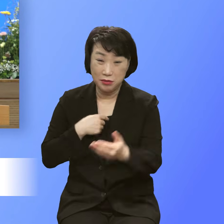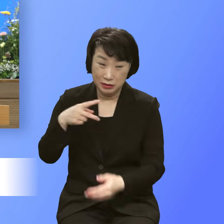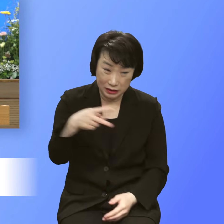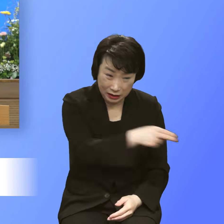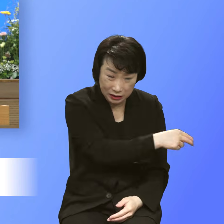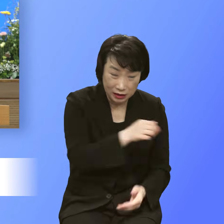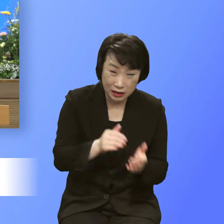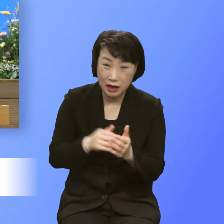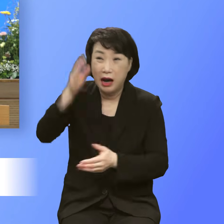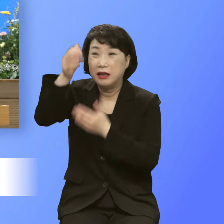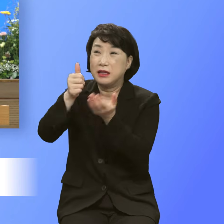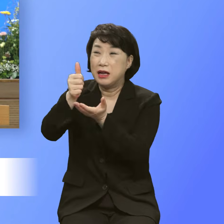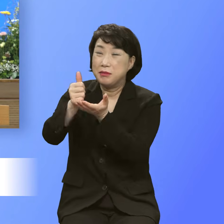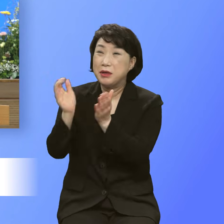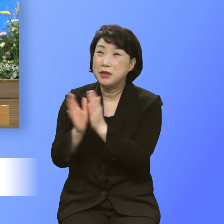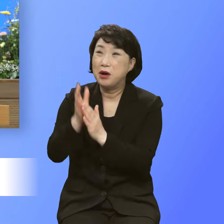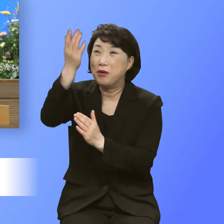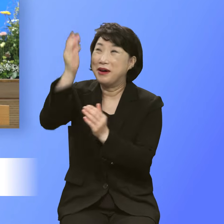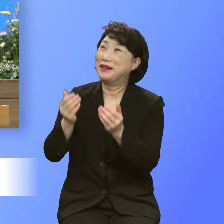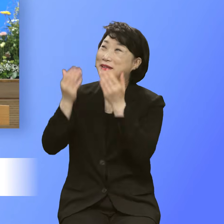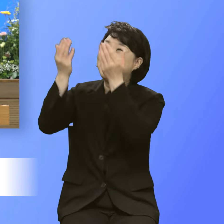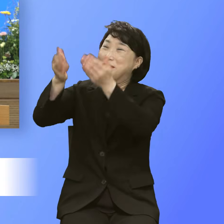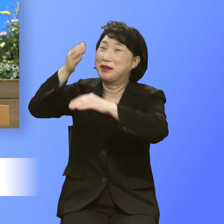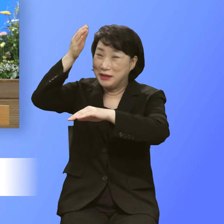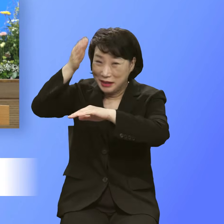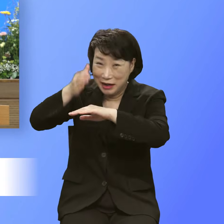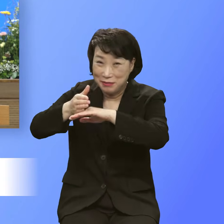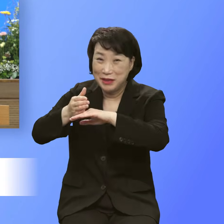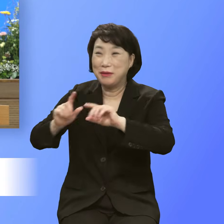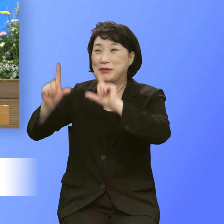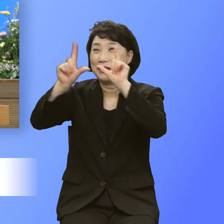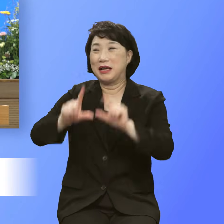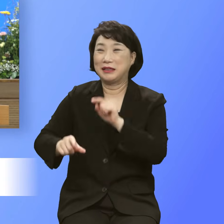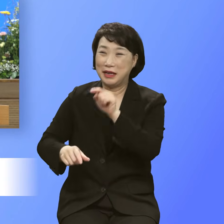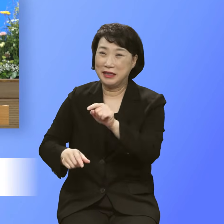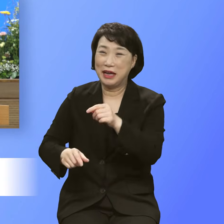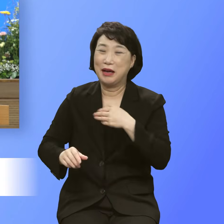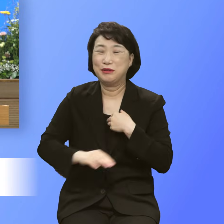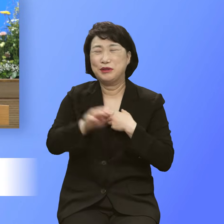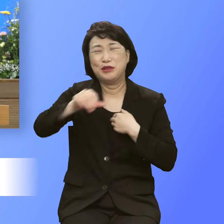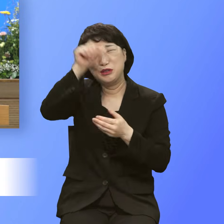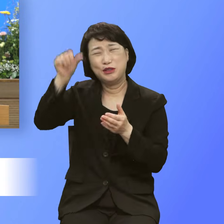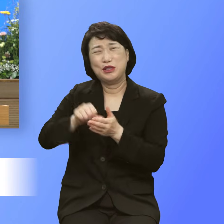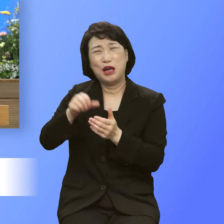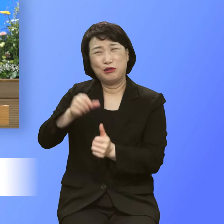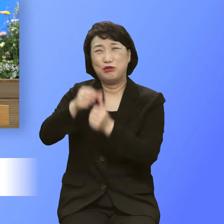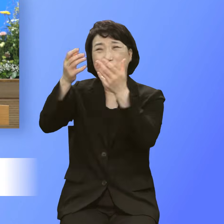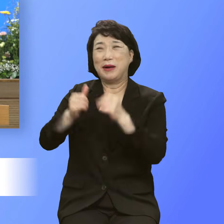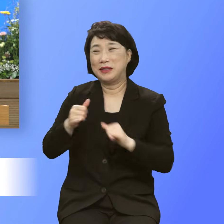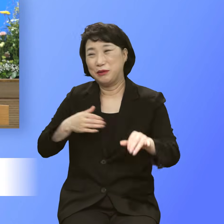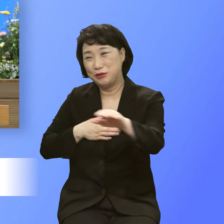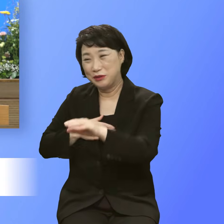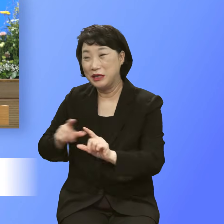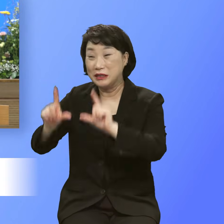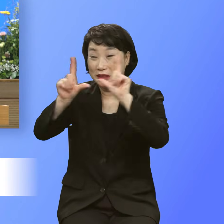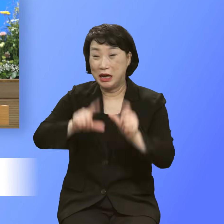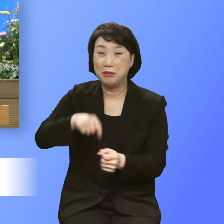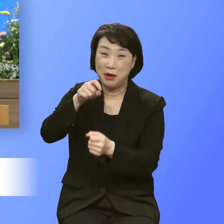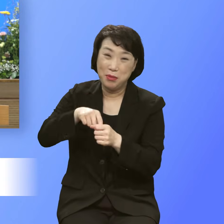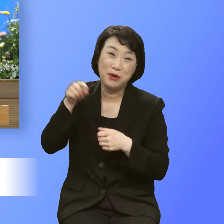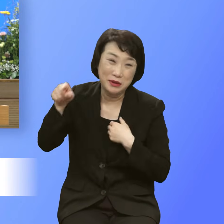위해서 하나님을 영화롭게 하고 감사하며 사는 것이 우리 인생의 구원받은 삶의